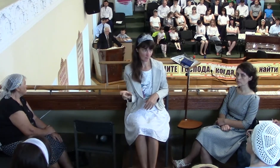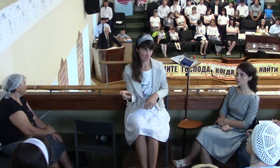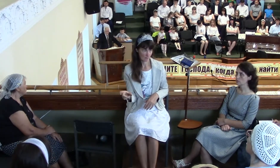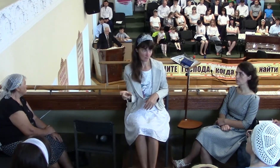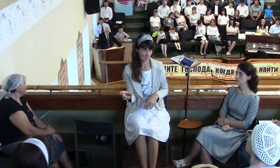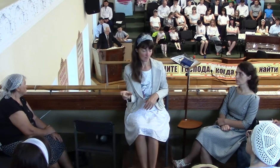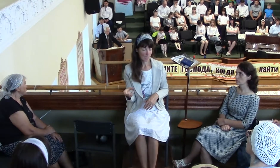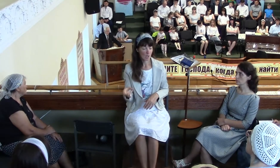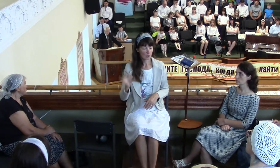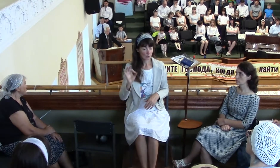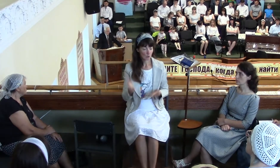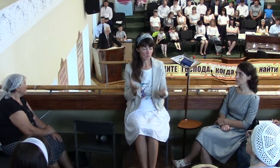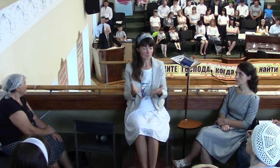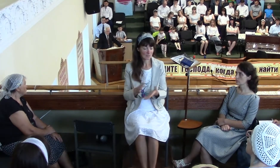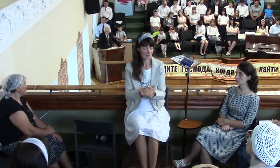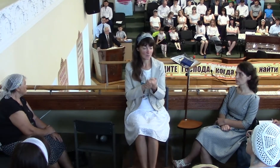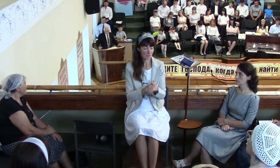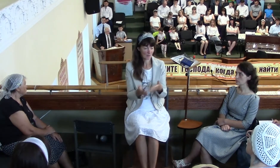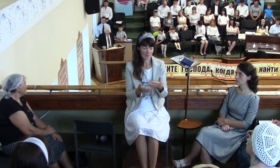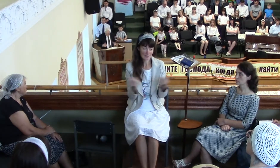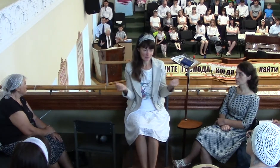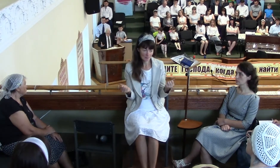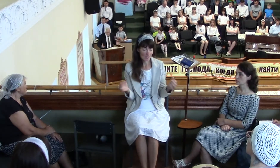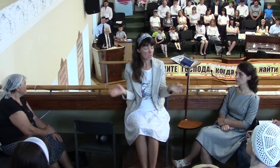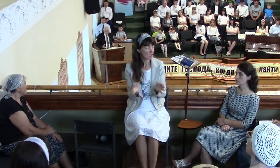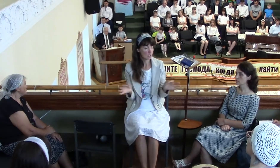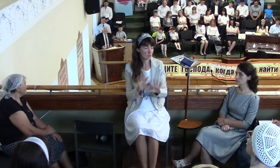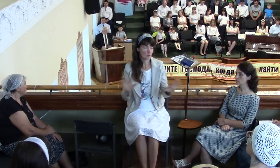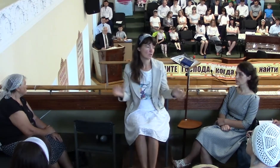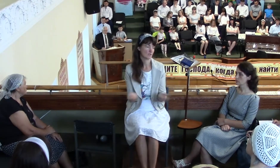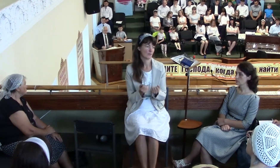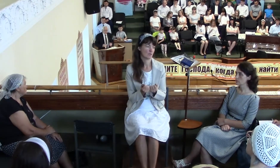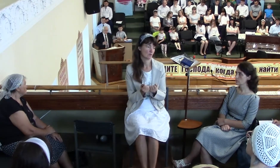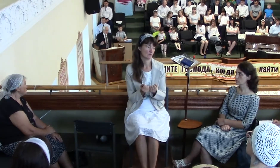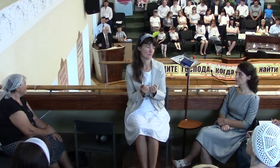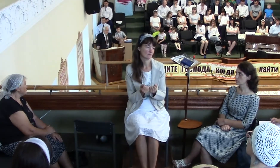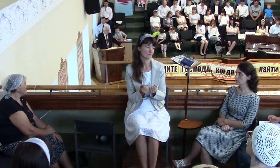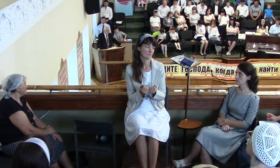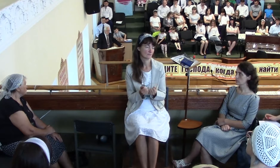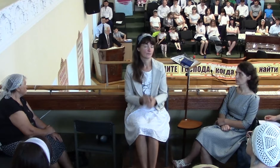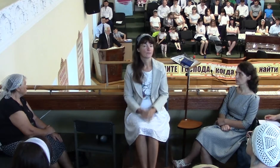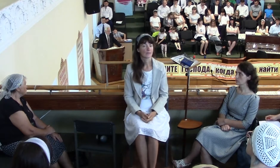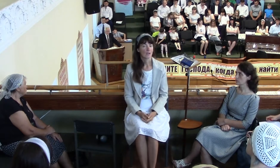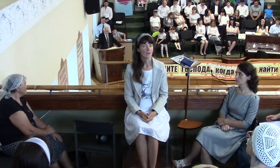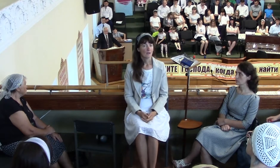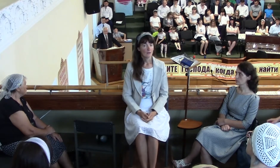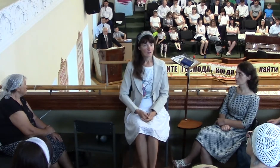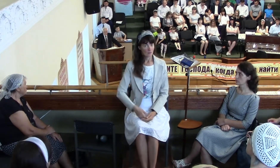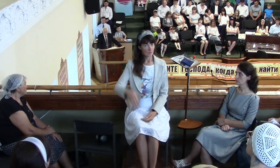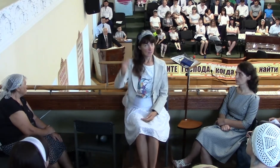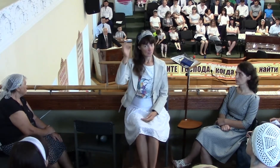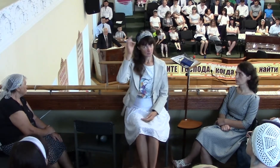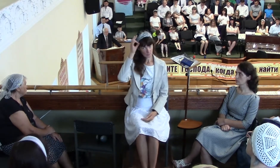не спасет, мир должен быть. Вы думаете, просто красная фраза такая, когда мы совершаем прославление, говорим: